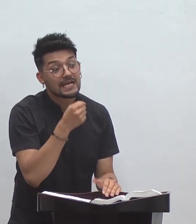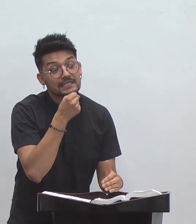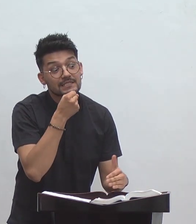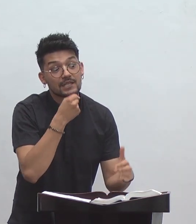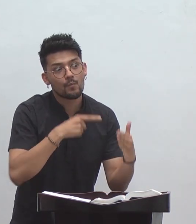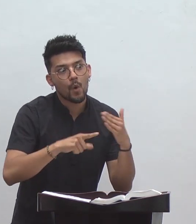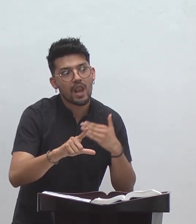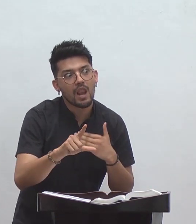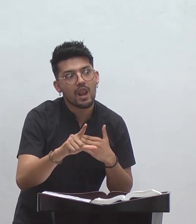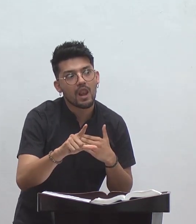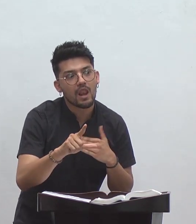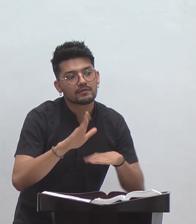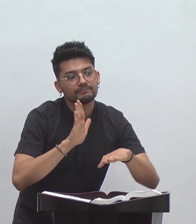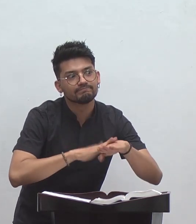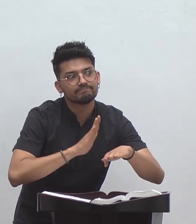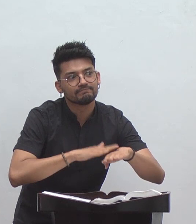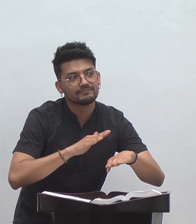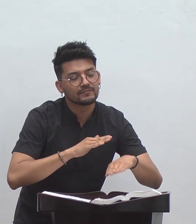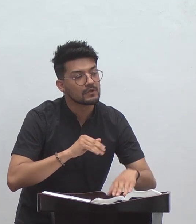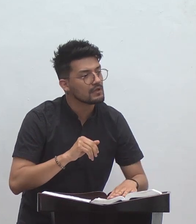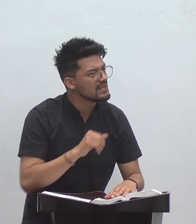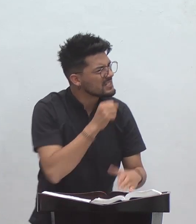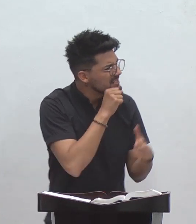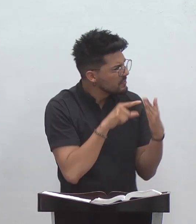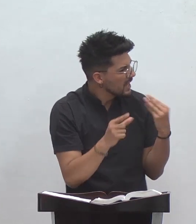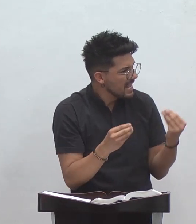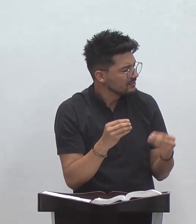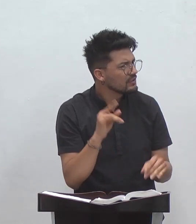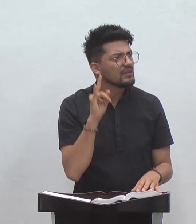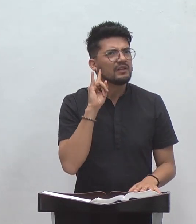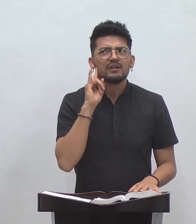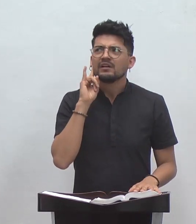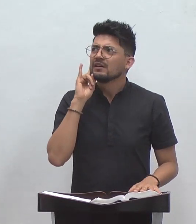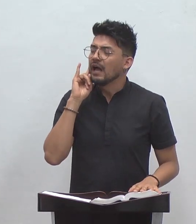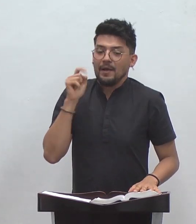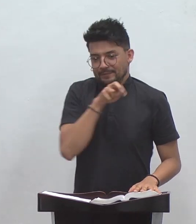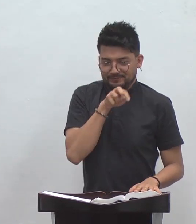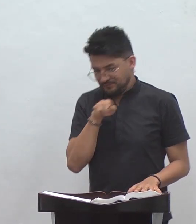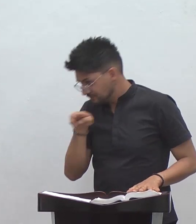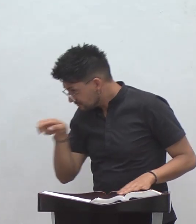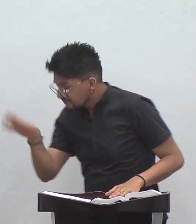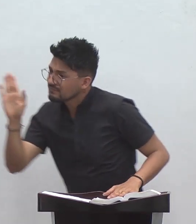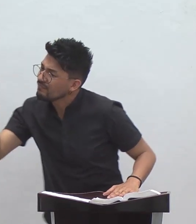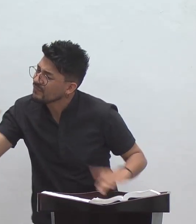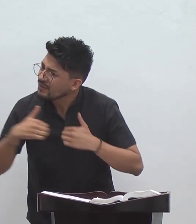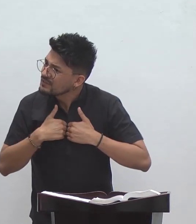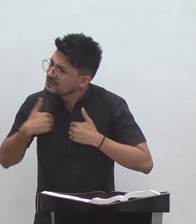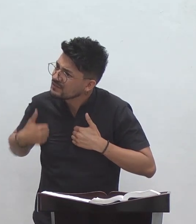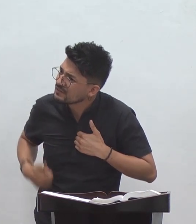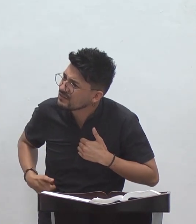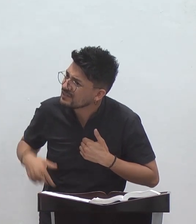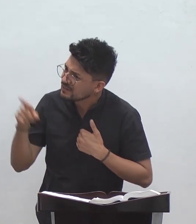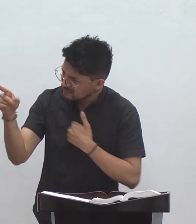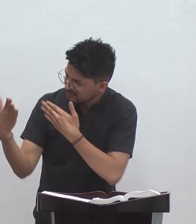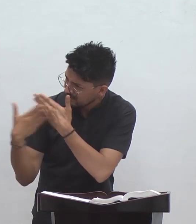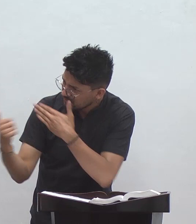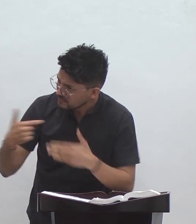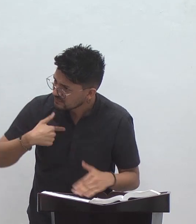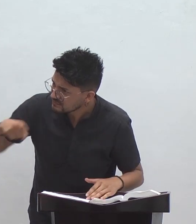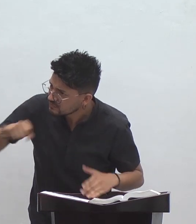escucha una voz que le dice, Samuel, Samuel. El primer llamado, la primera alerta. Así que Samuel se baja de su cama, va y busca a Elí y le